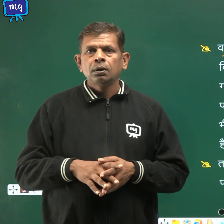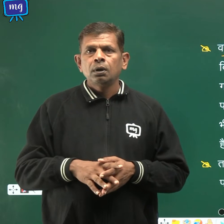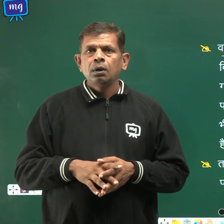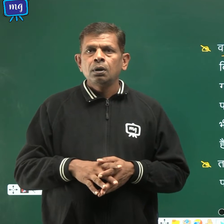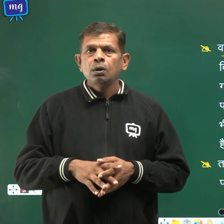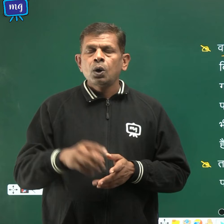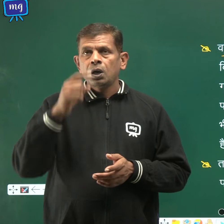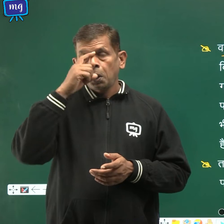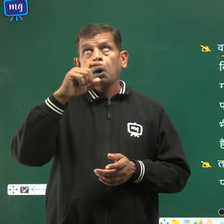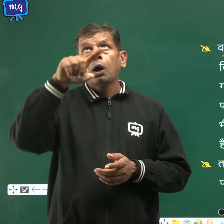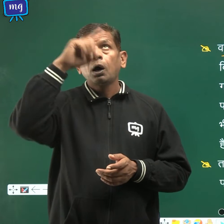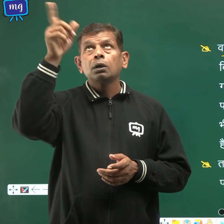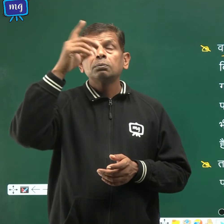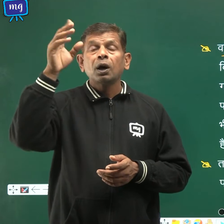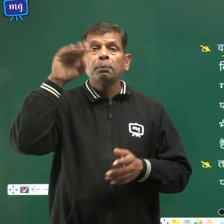आसमान में